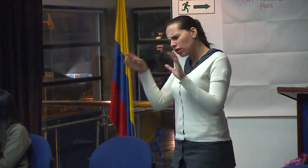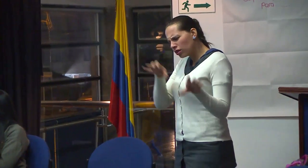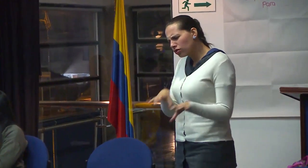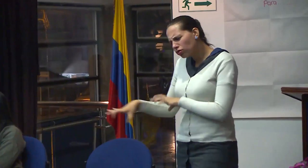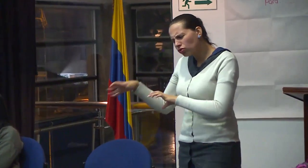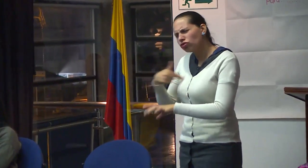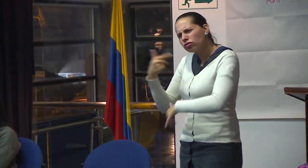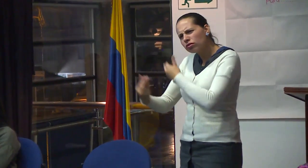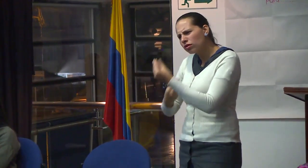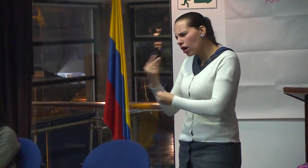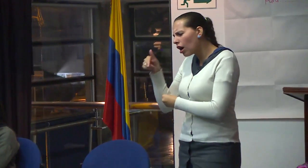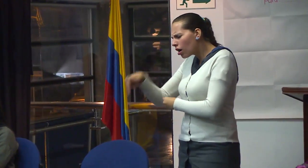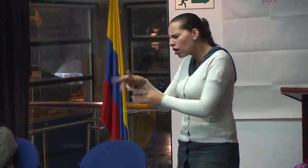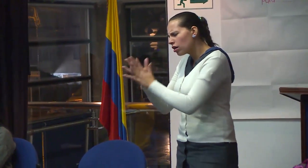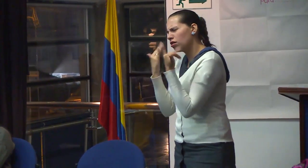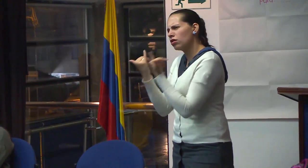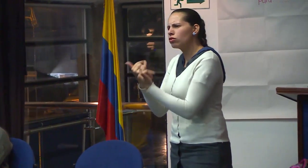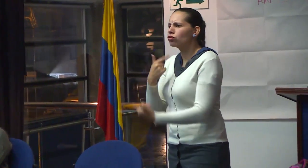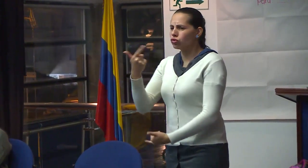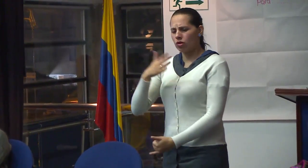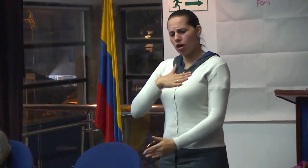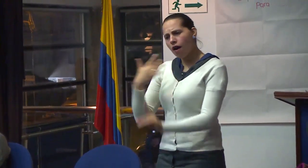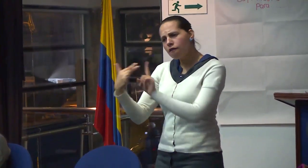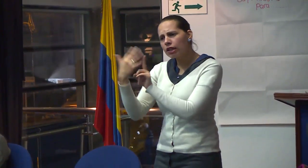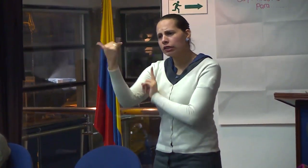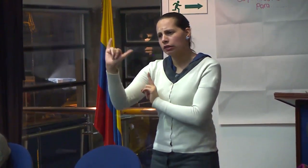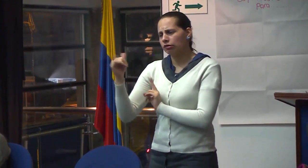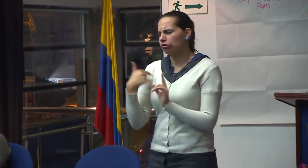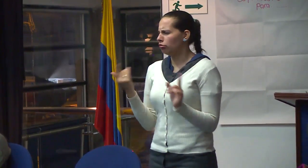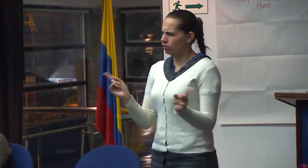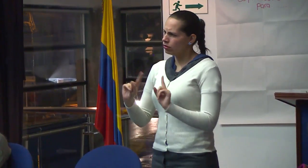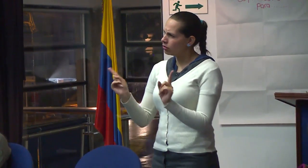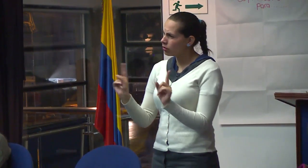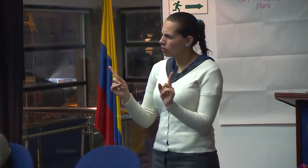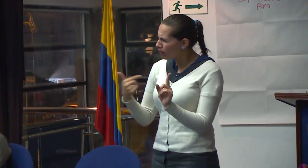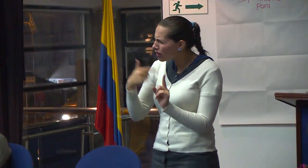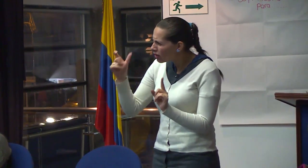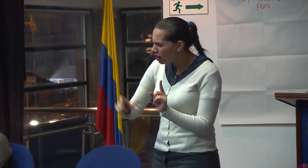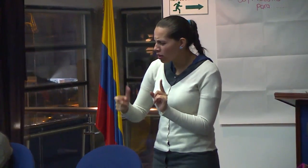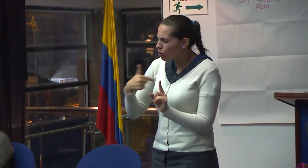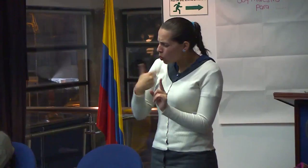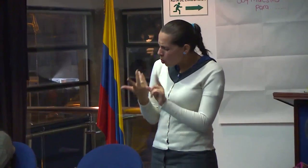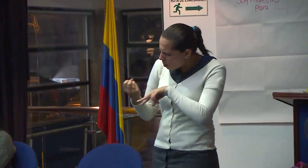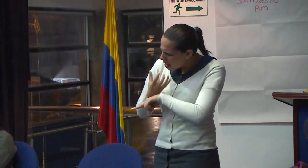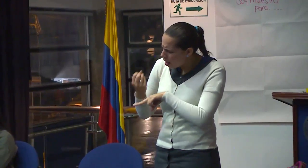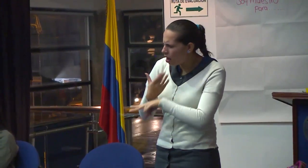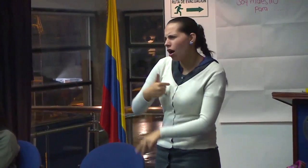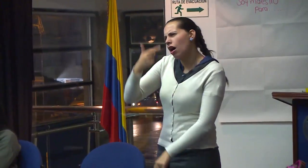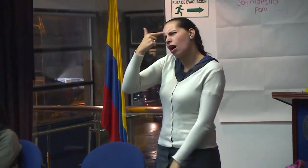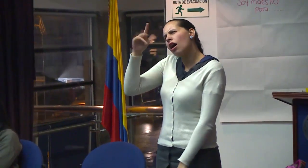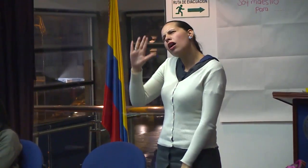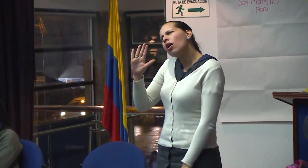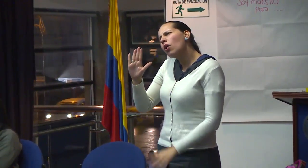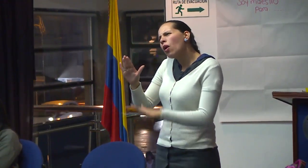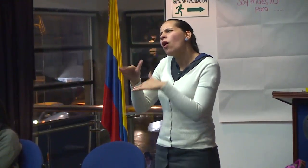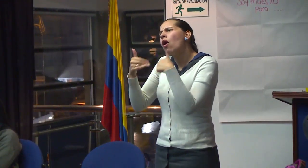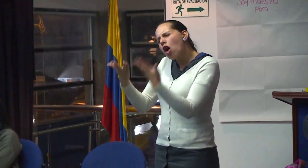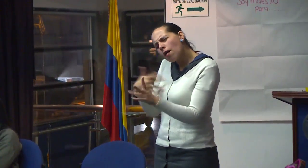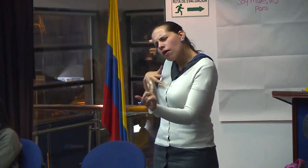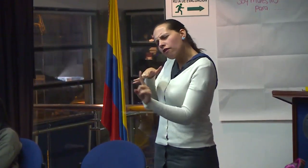esa realidad no me van a afectar solo a mí. No debo solamente yo como maestro pensar en cómo debo transformar